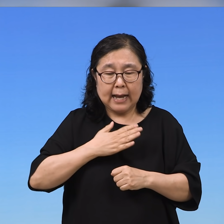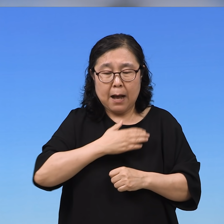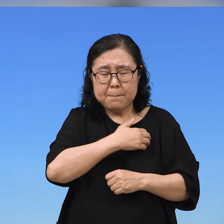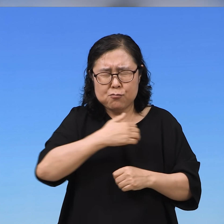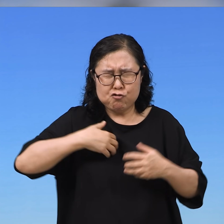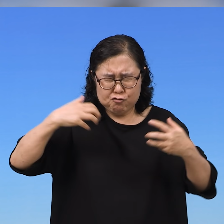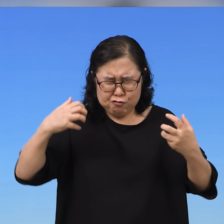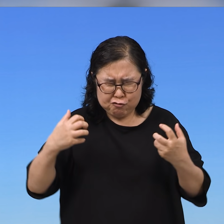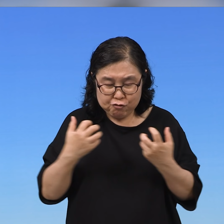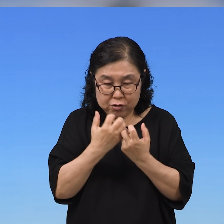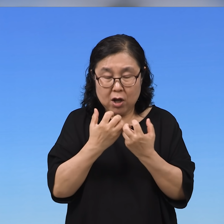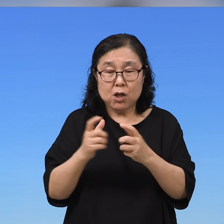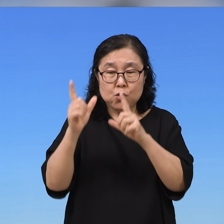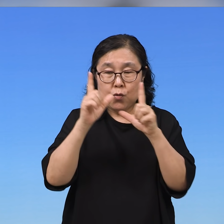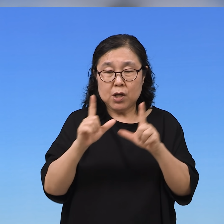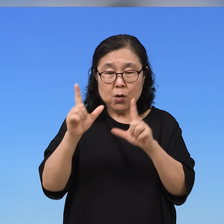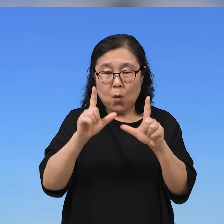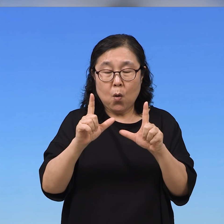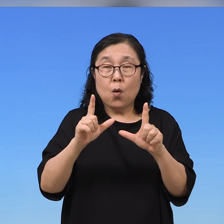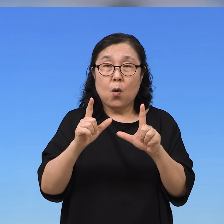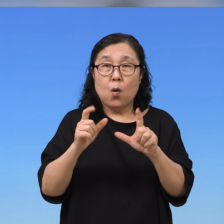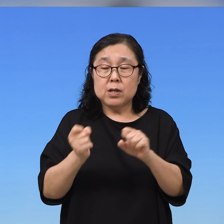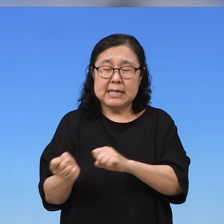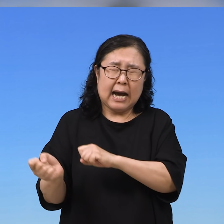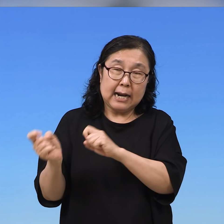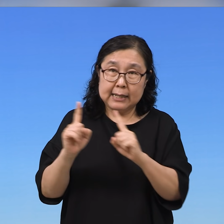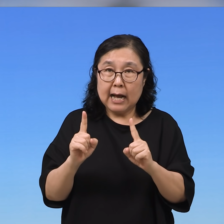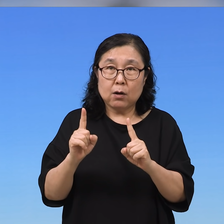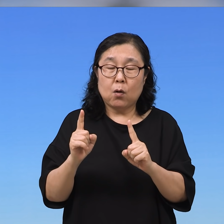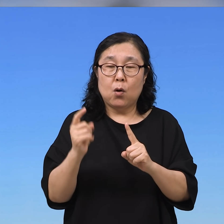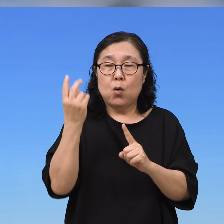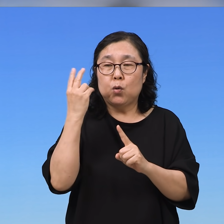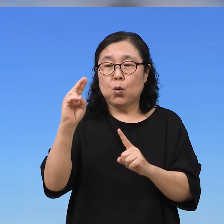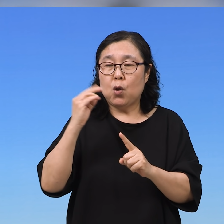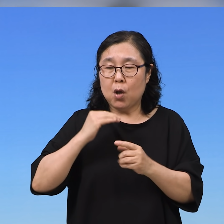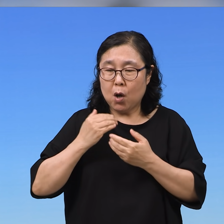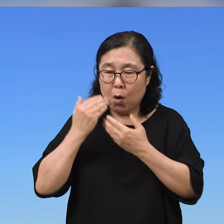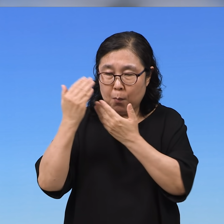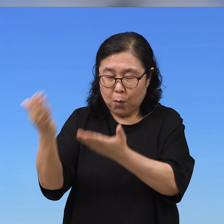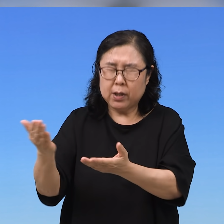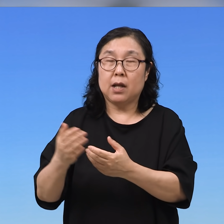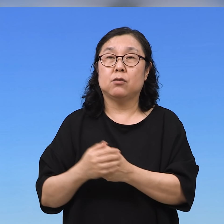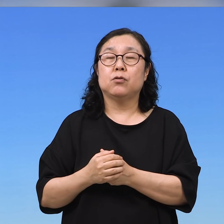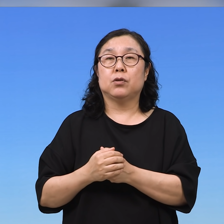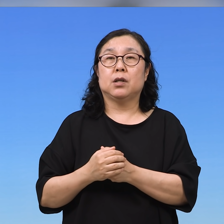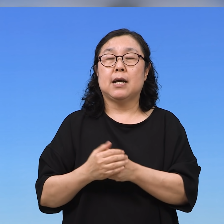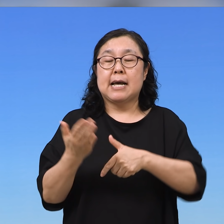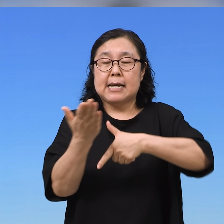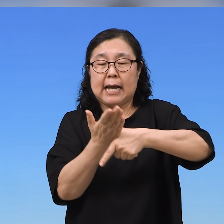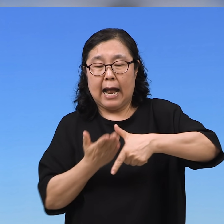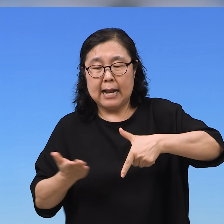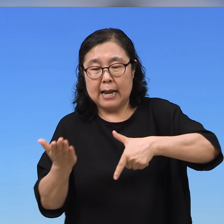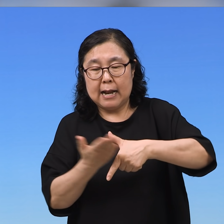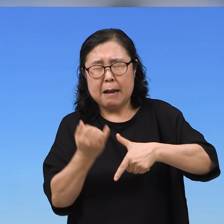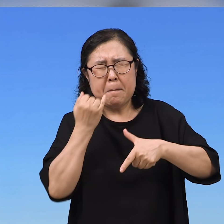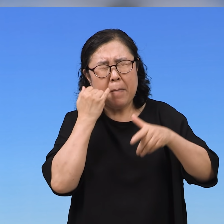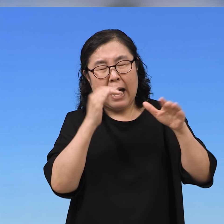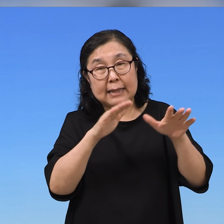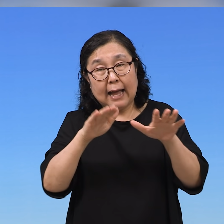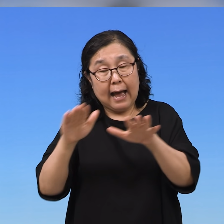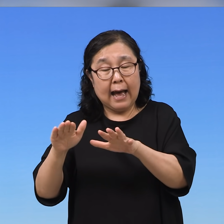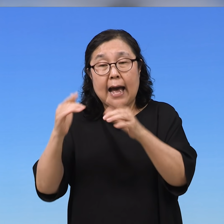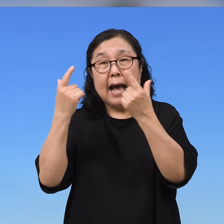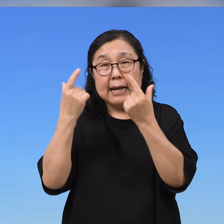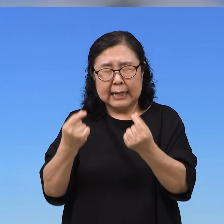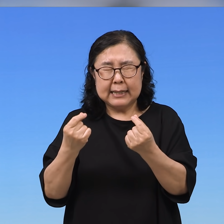내가 누리고 살아나고 이거를 다시 되돌려 보내는 그 강줄기로 흘려보내는 갈릴리 바다 같은 인생, 아버지 우리